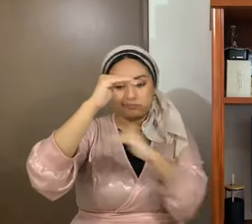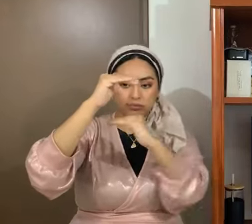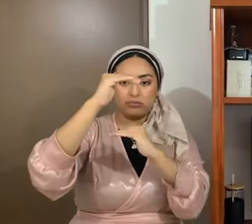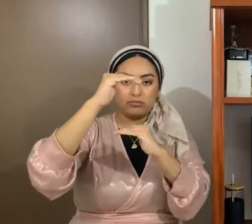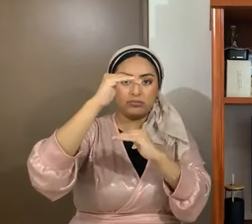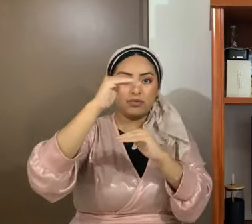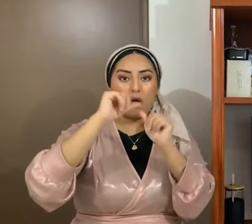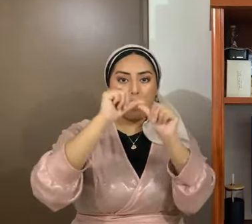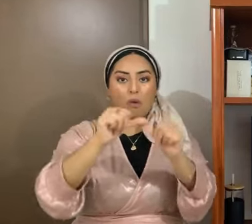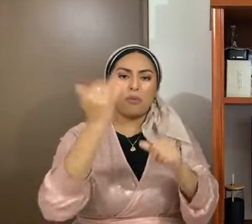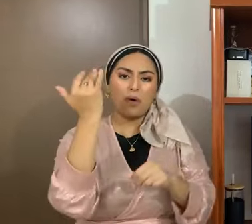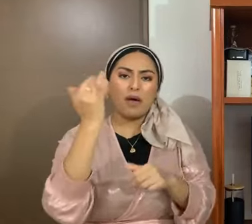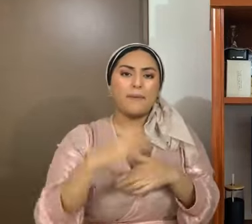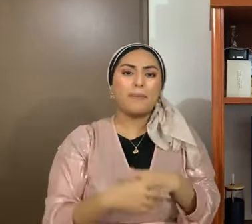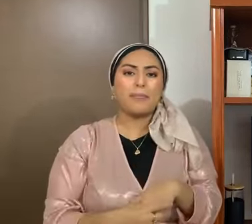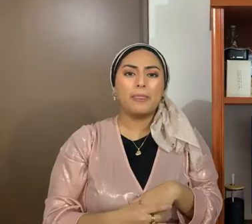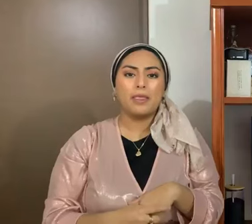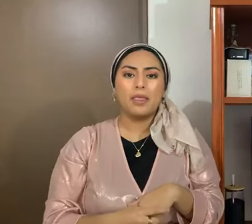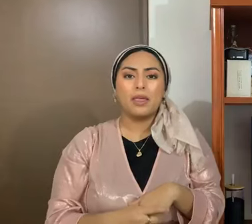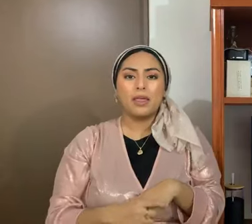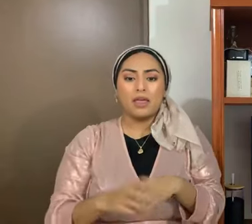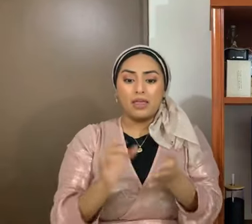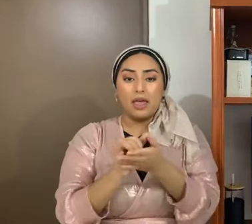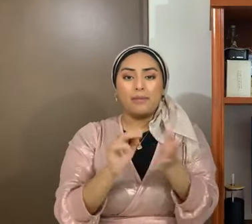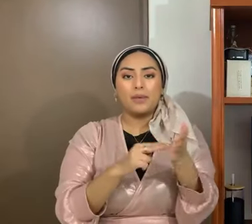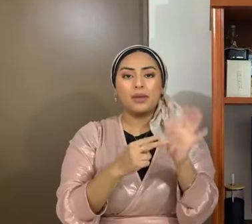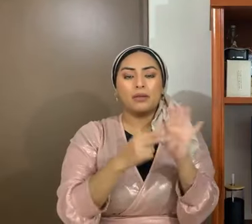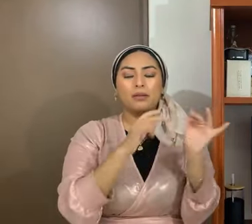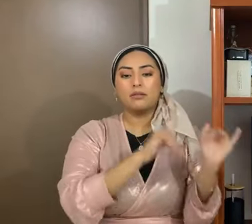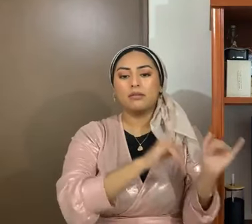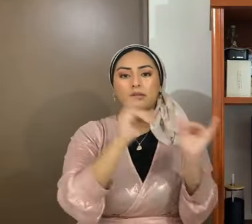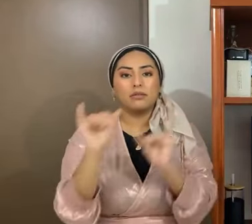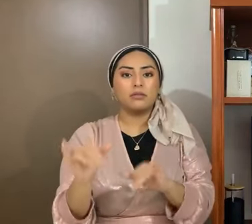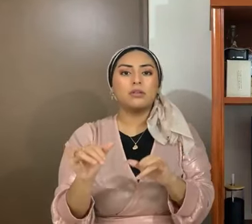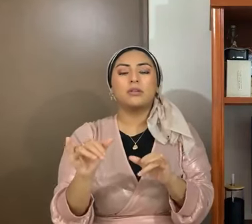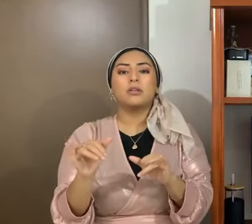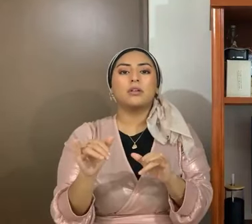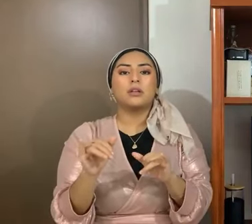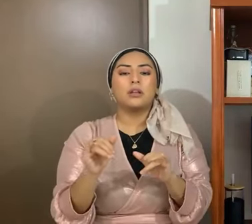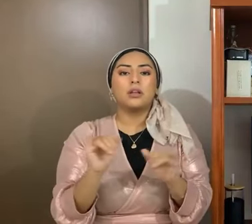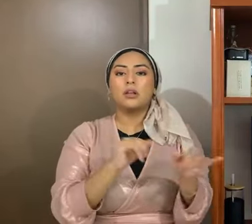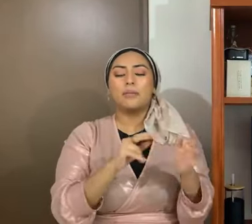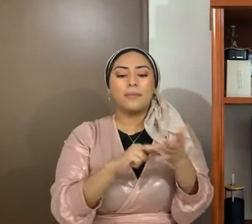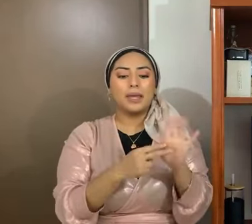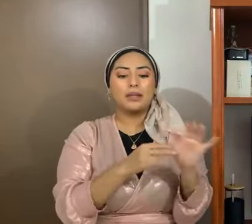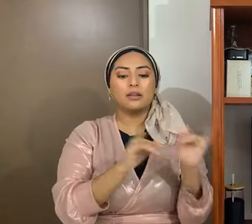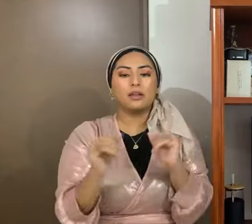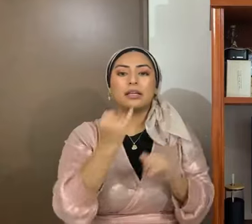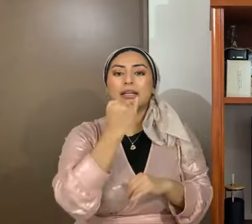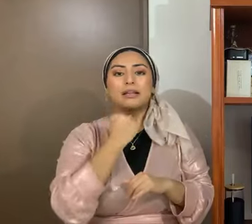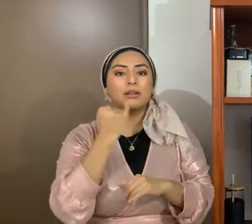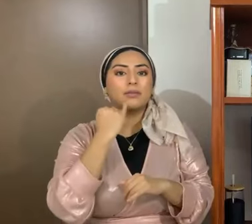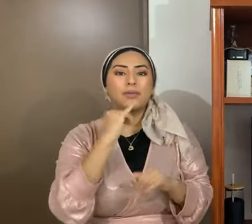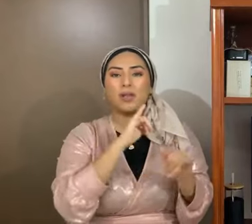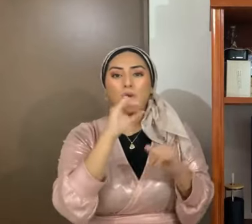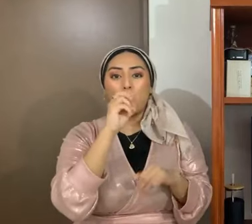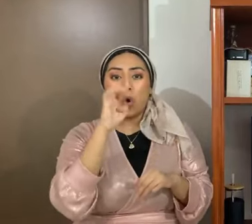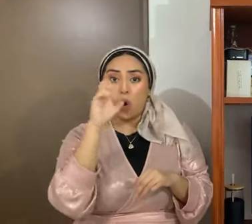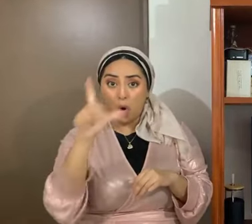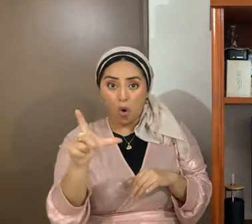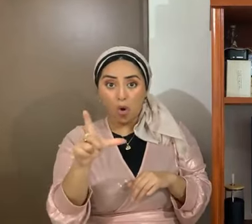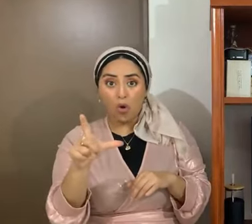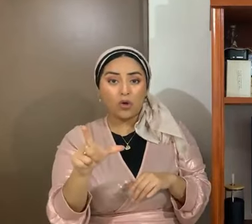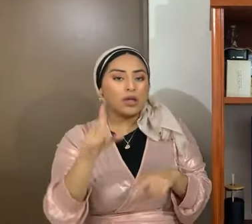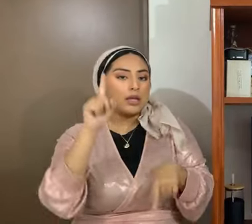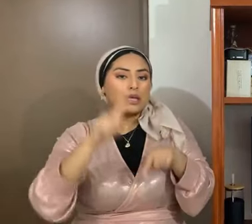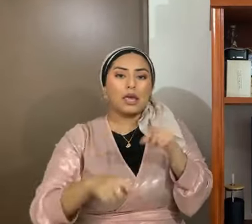parte superior. ¿Por qué? Porque esto es una representación de la posición de Israel. Así como el aceite de